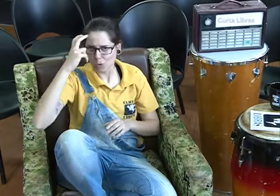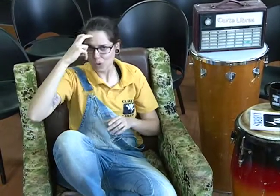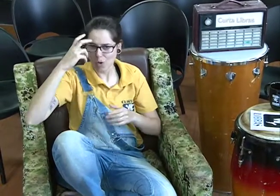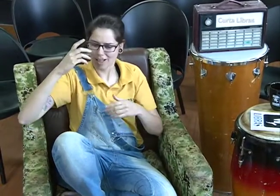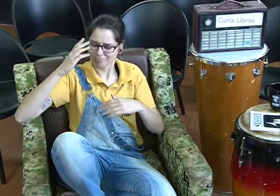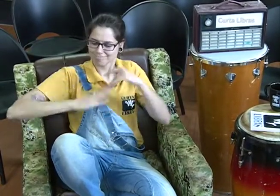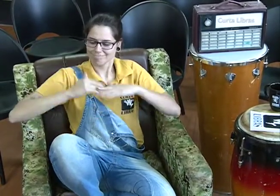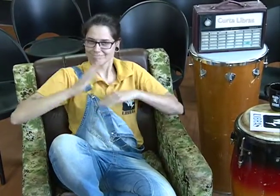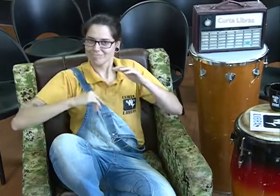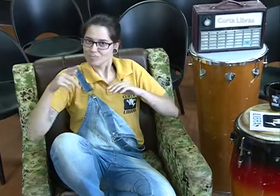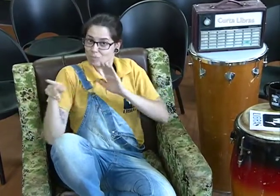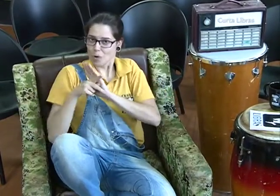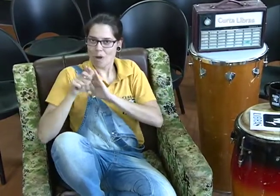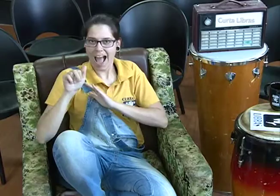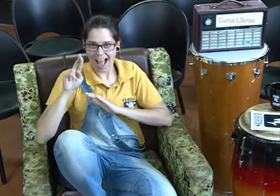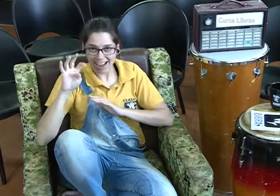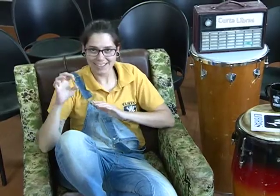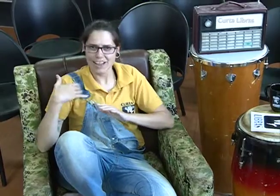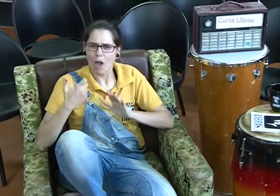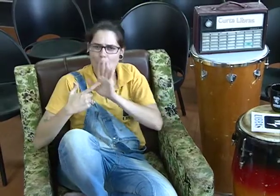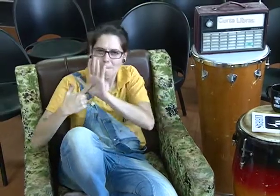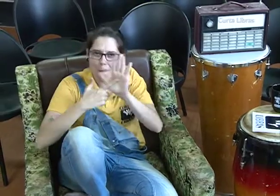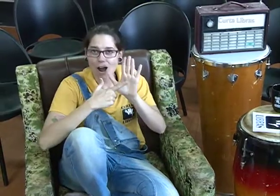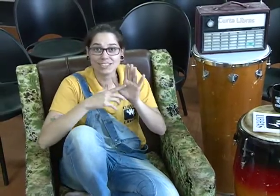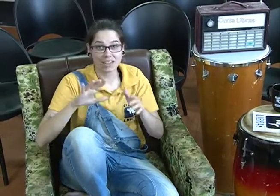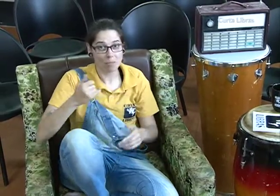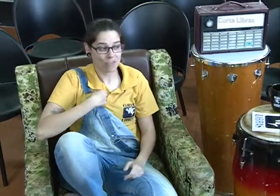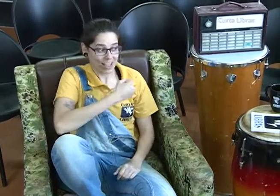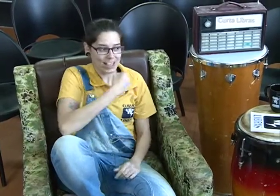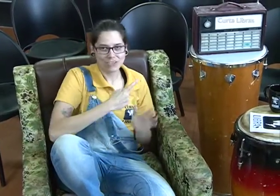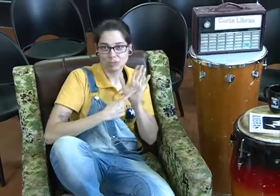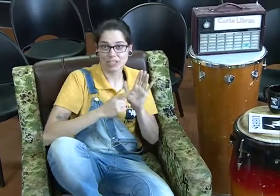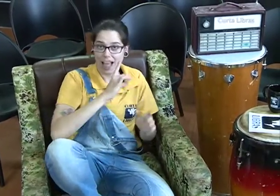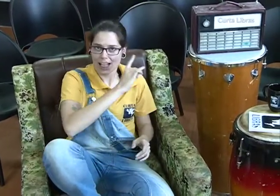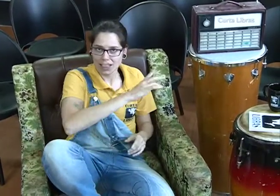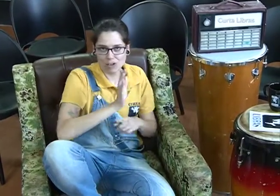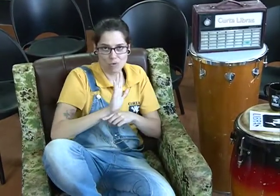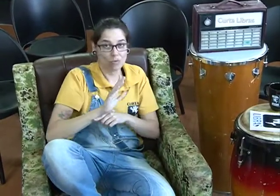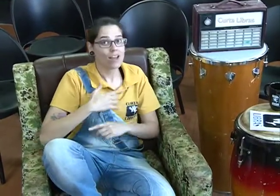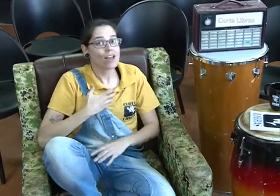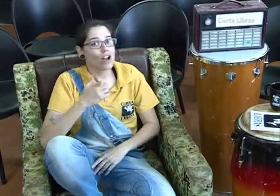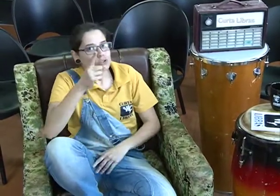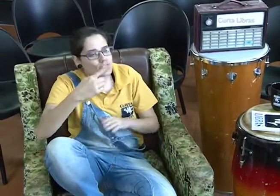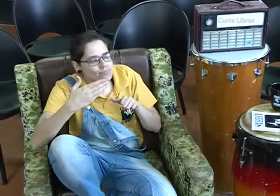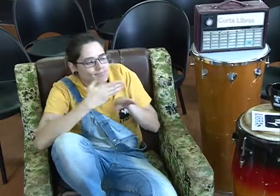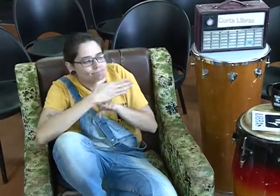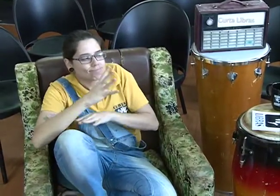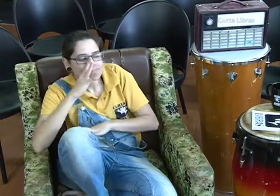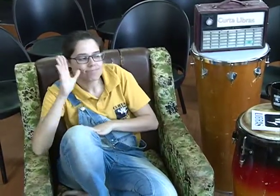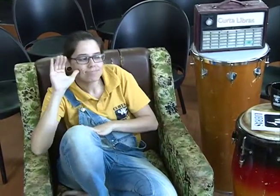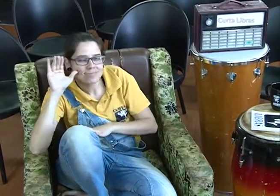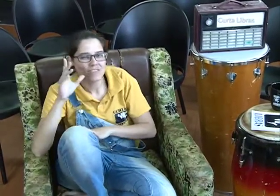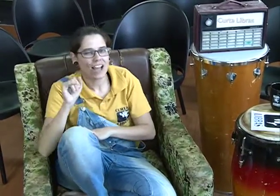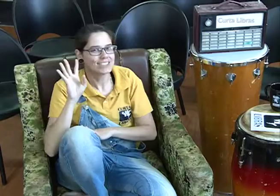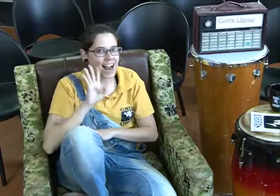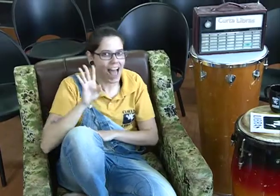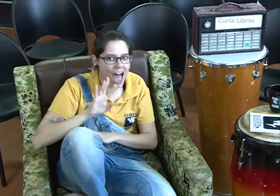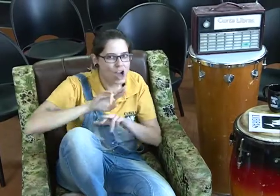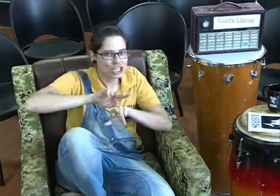arte. Vou entrevistar alguma dessas pessoas. Eu quero que vocês assistam, porque vai ser muito legal, muito